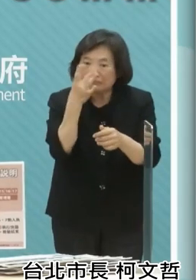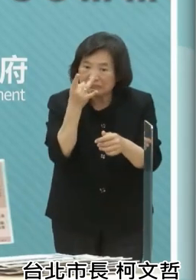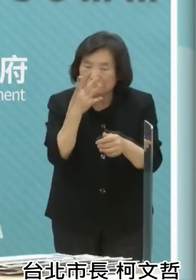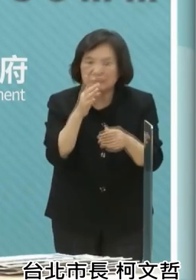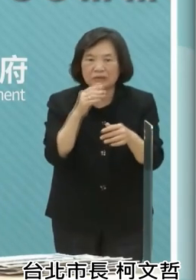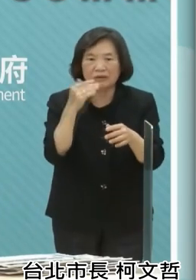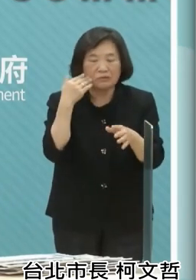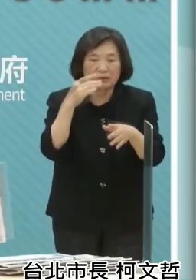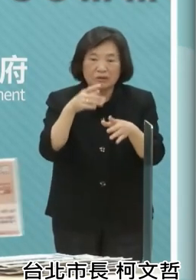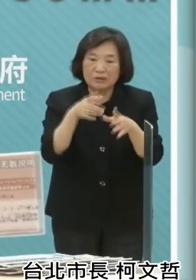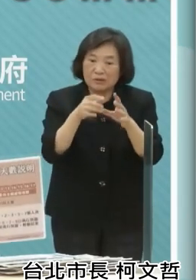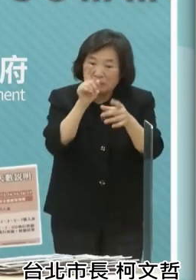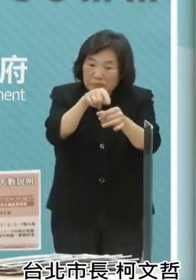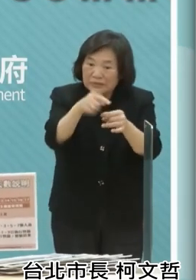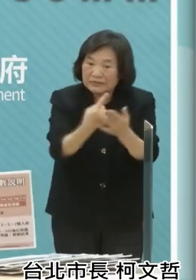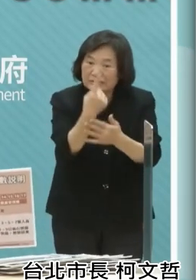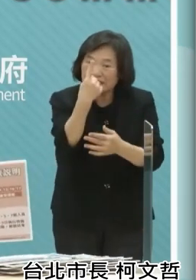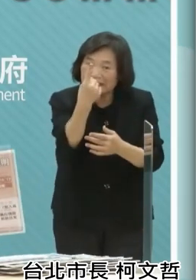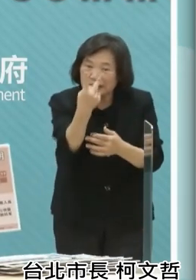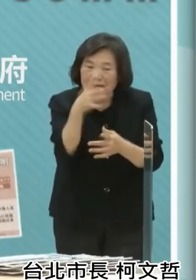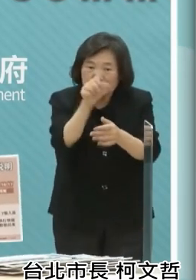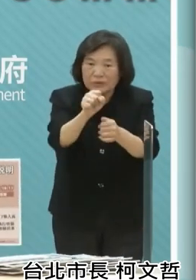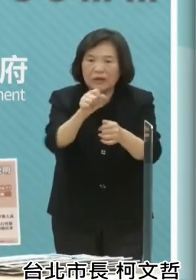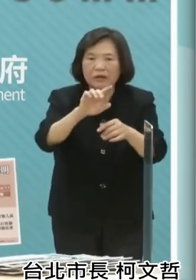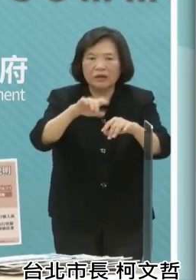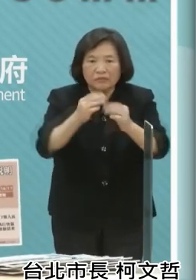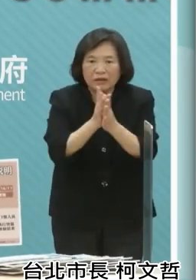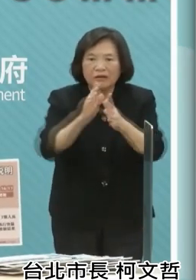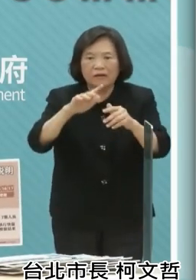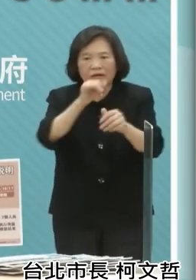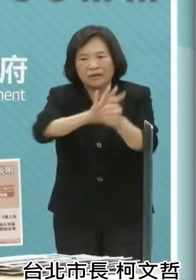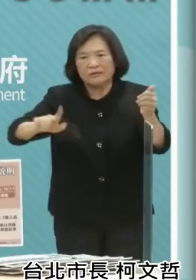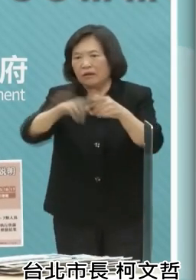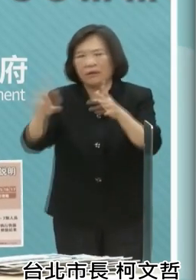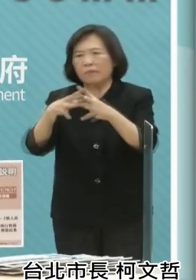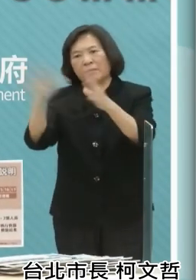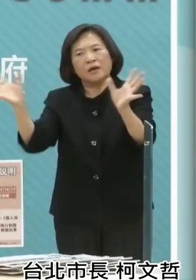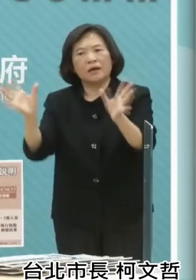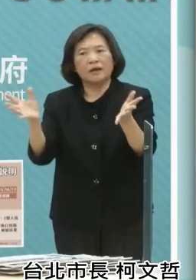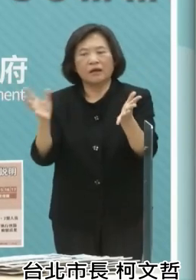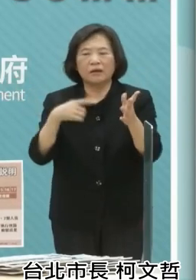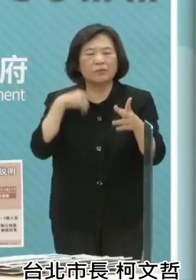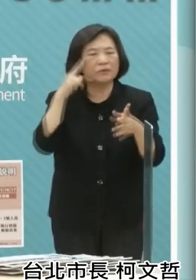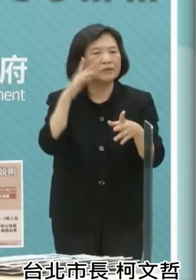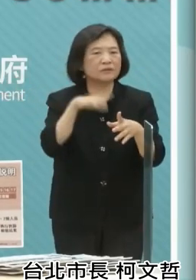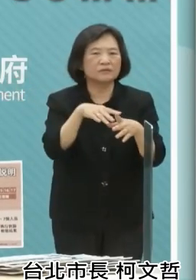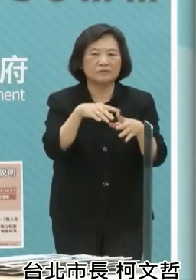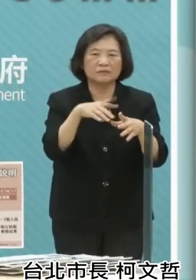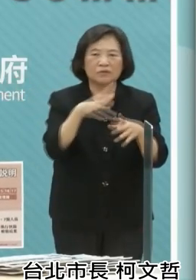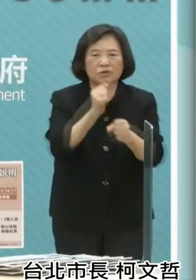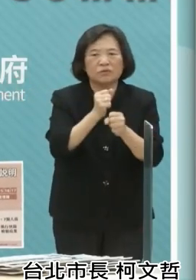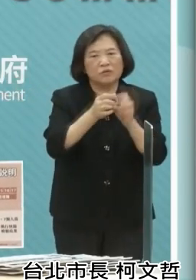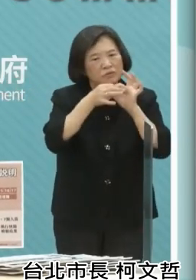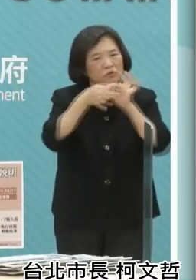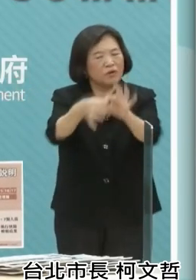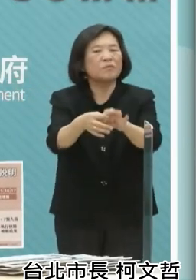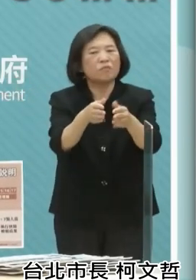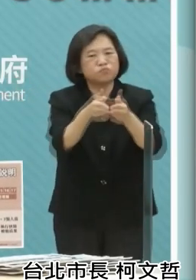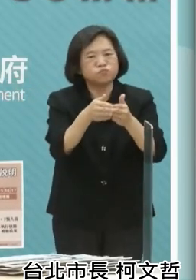垮掉了。所以1、2、3、5、7类，你知道哈，有这个继续上班必要的，可以